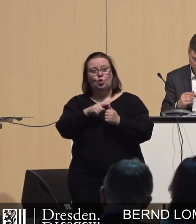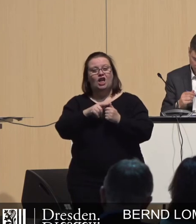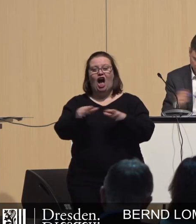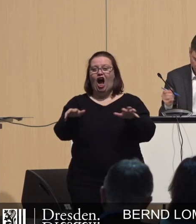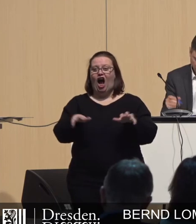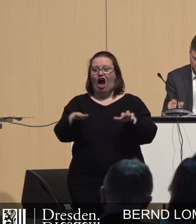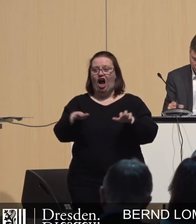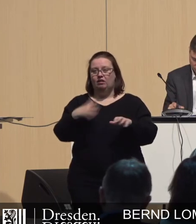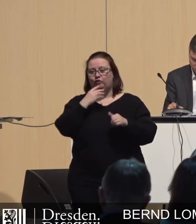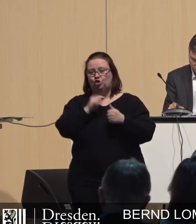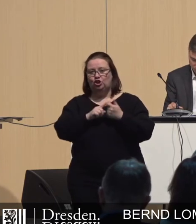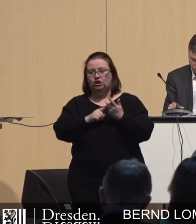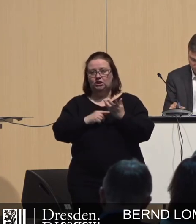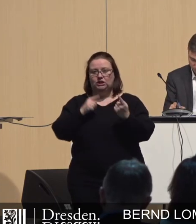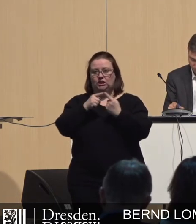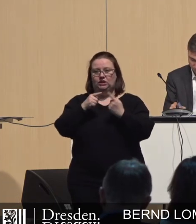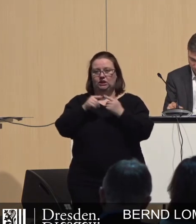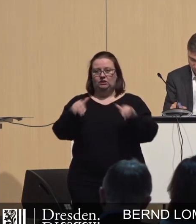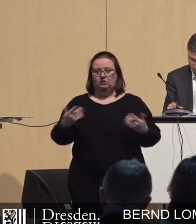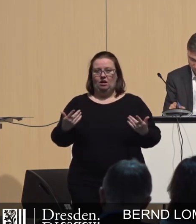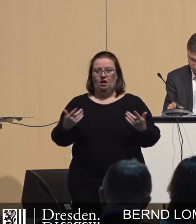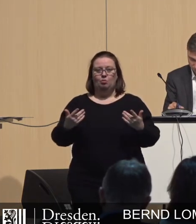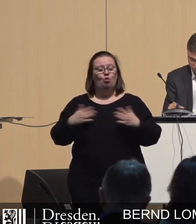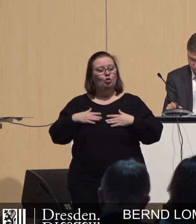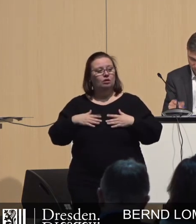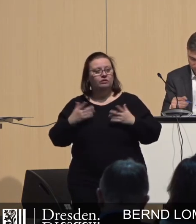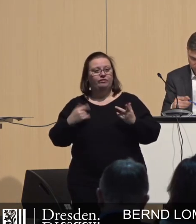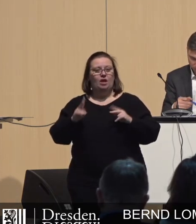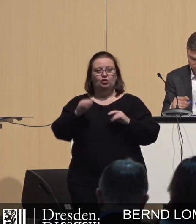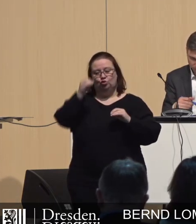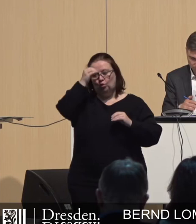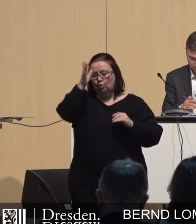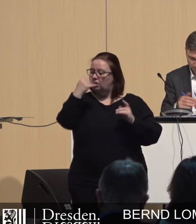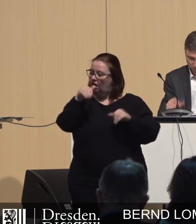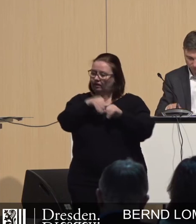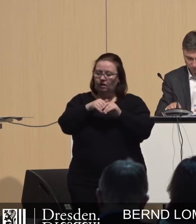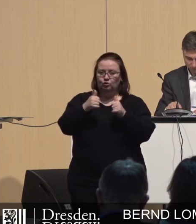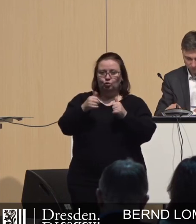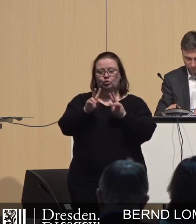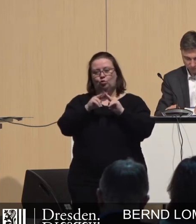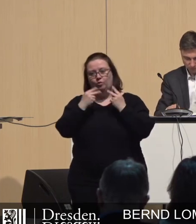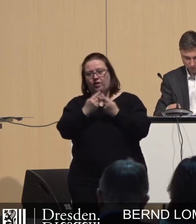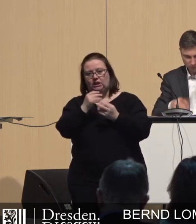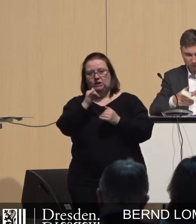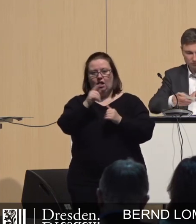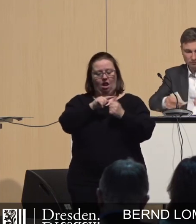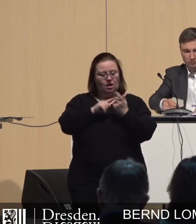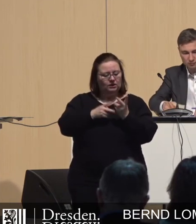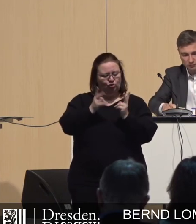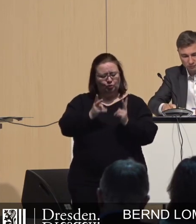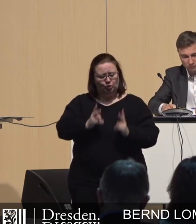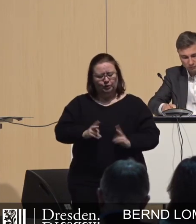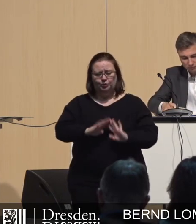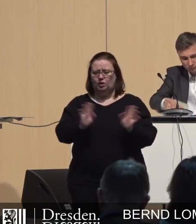Gier nach Wünschen und Zielen. Sie mögen Herr sein, sie mögen klug sein. Ja, Umwelt, ja, es ist alles